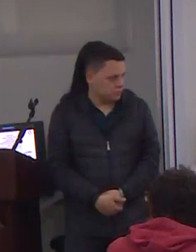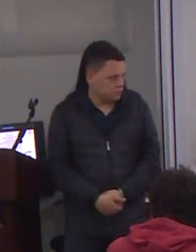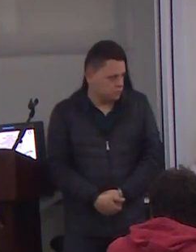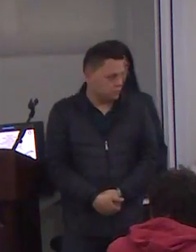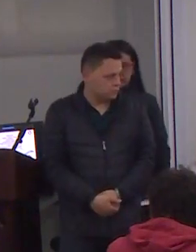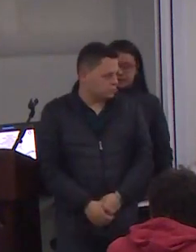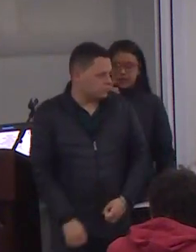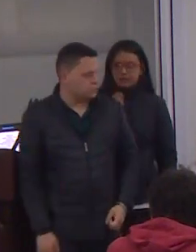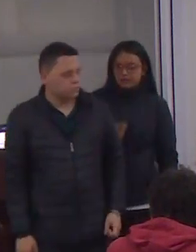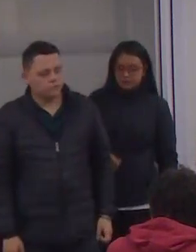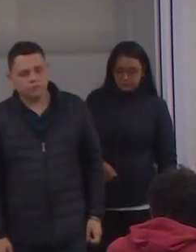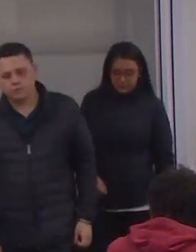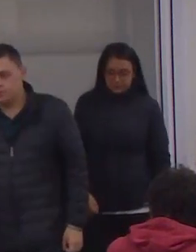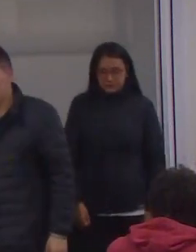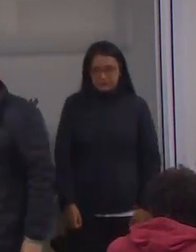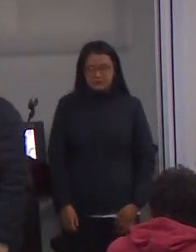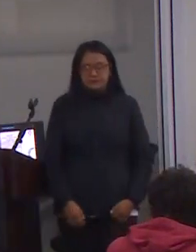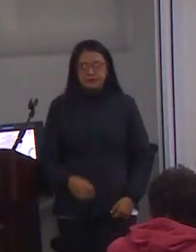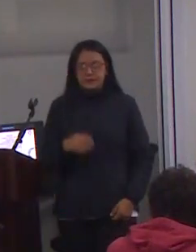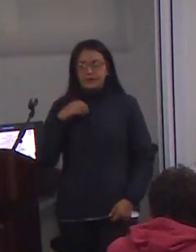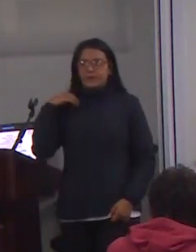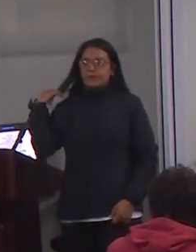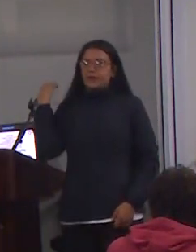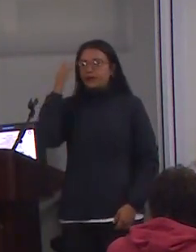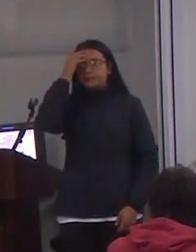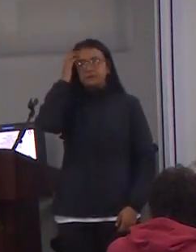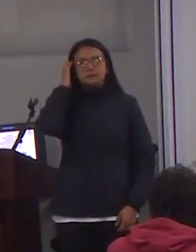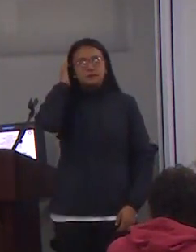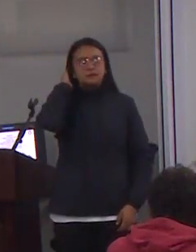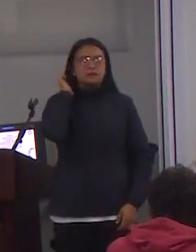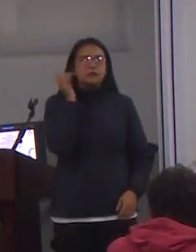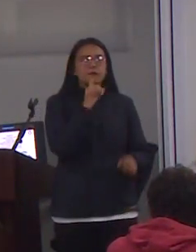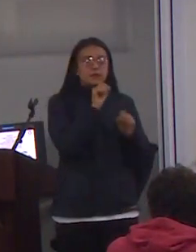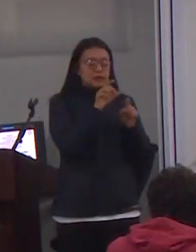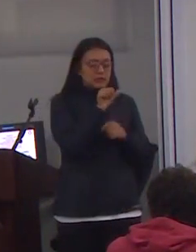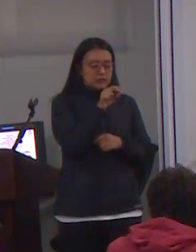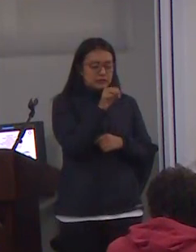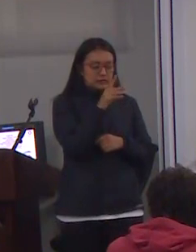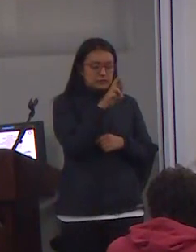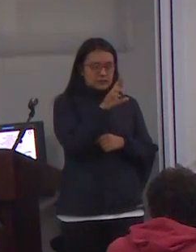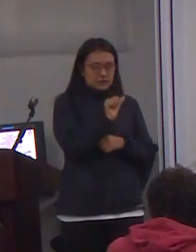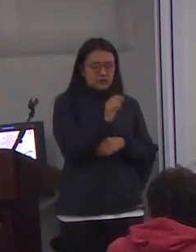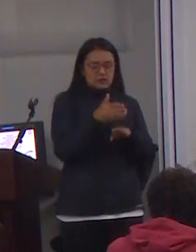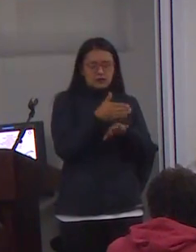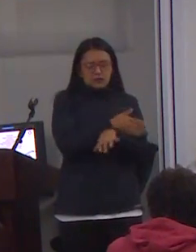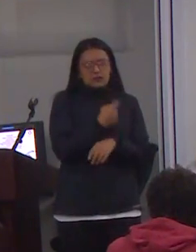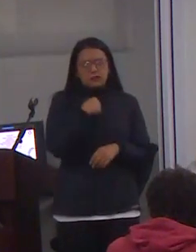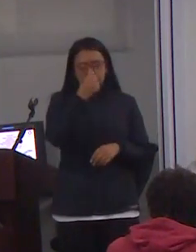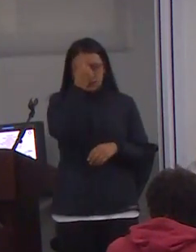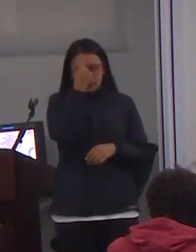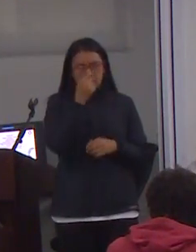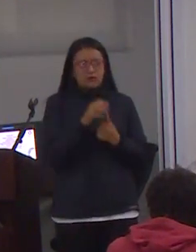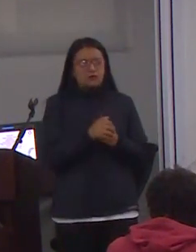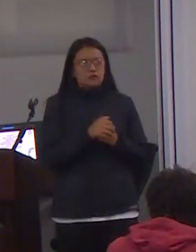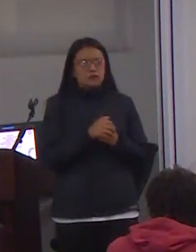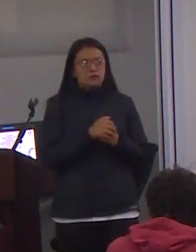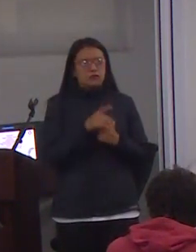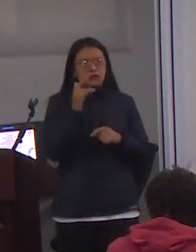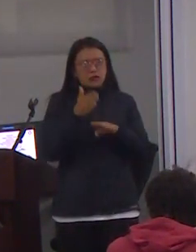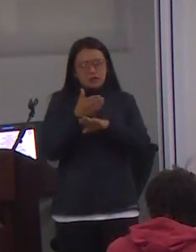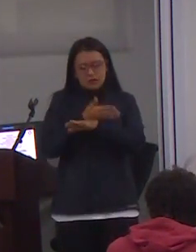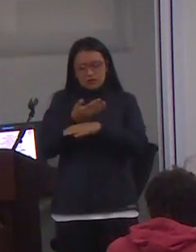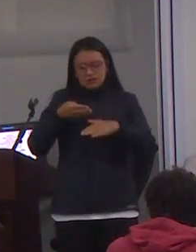Gracias Jorge esta pregunta es para Andrea se ha pensado desde el